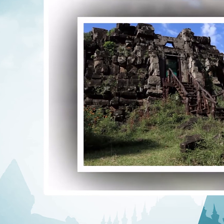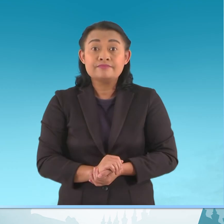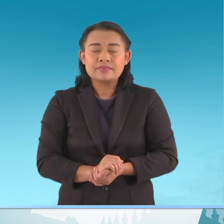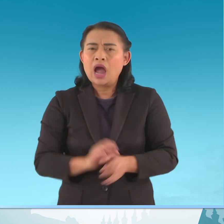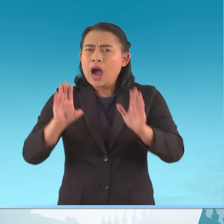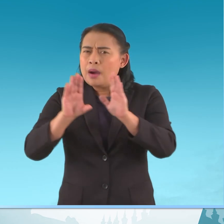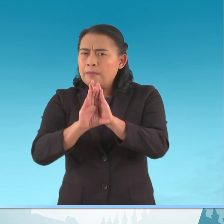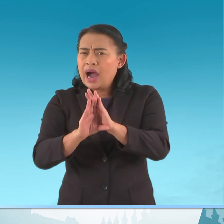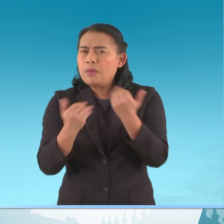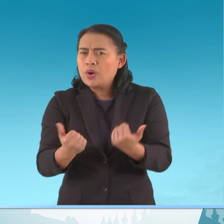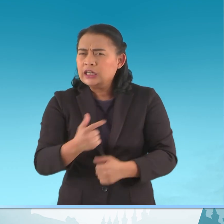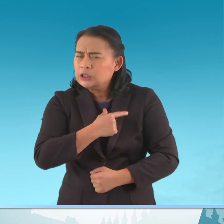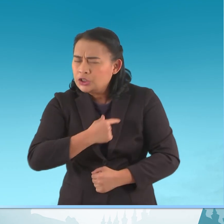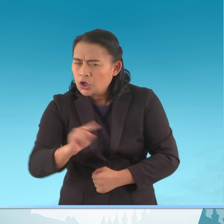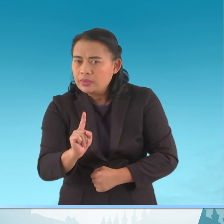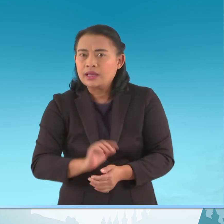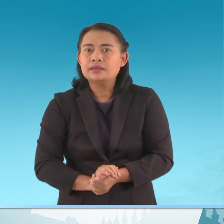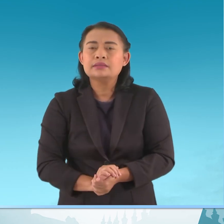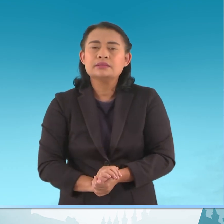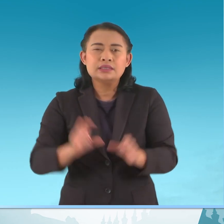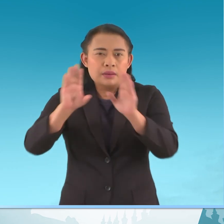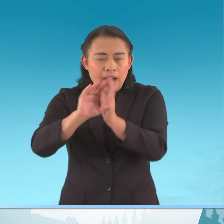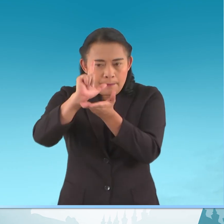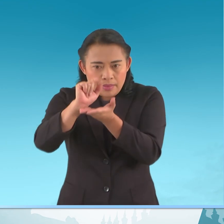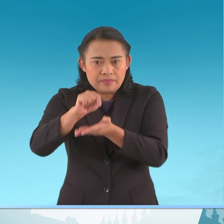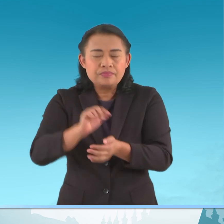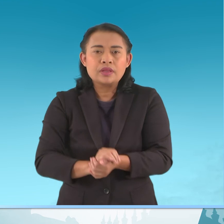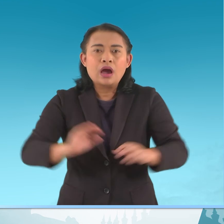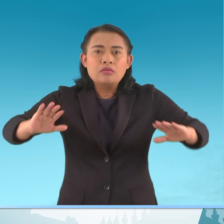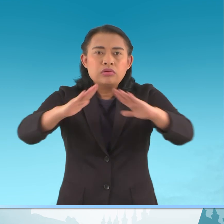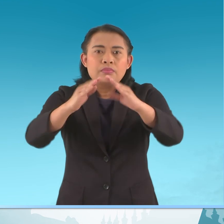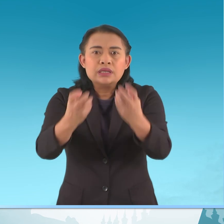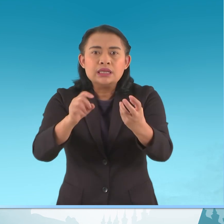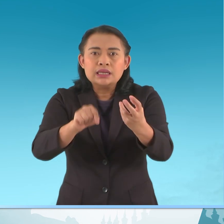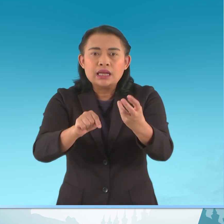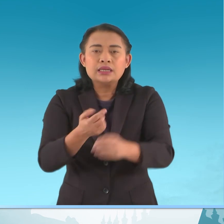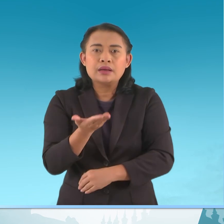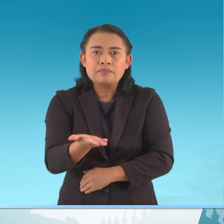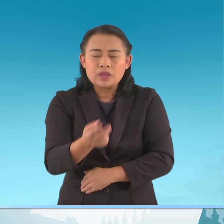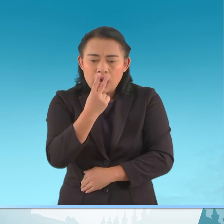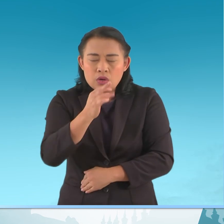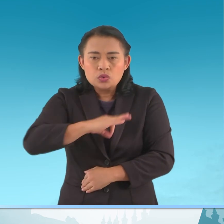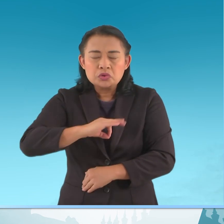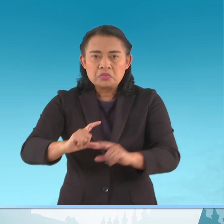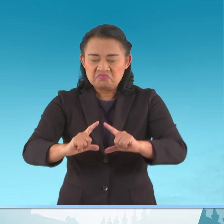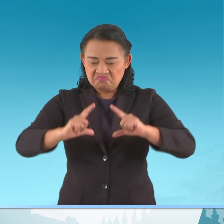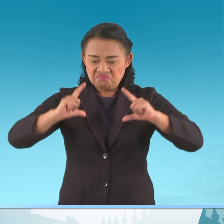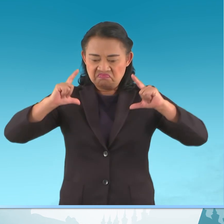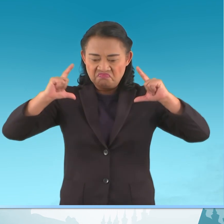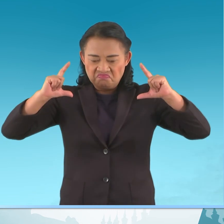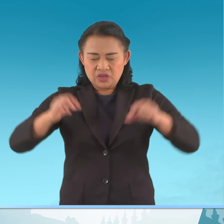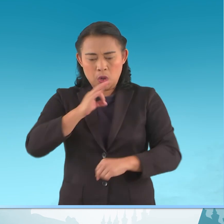ภาพเลยครับใจที่สุดของผมในวันนี้ก็คือภาพนี้ครับรุ่นนี้ของประสาทพื้นหินที่ทำให้ที่นี่ดูยิ่งใหญ่